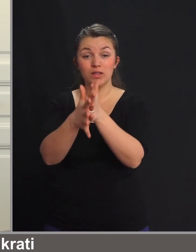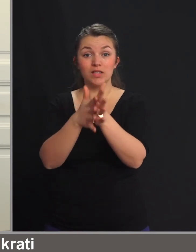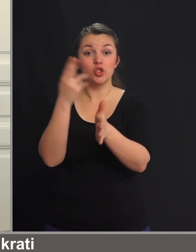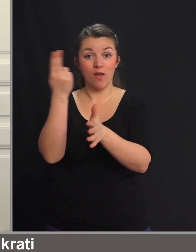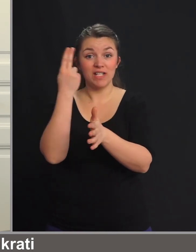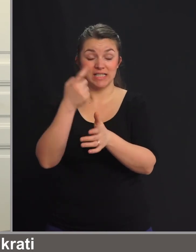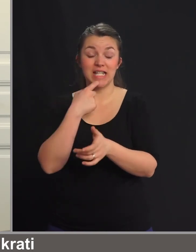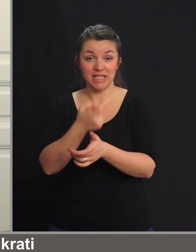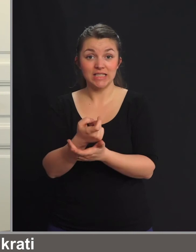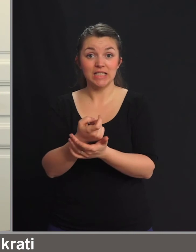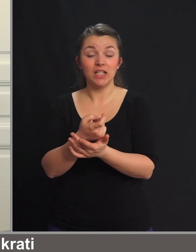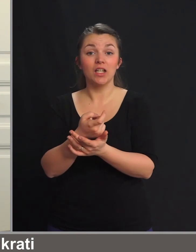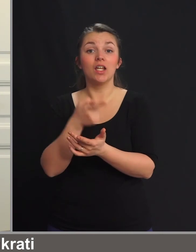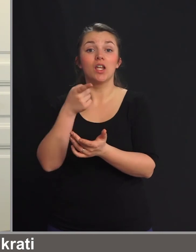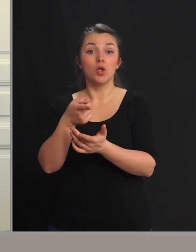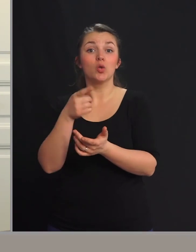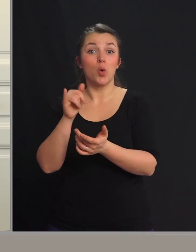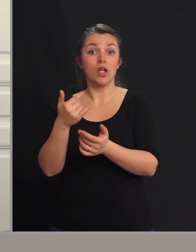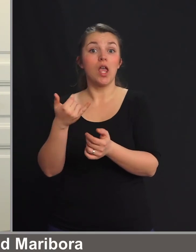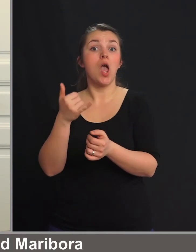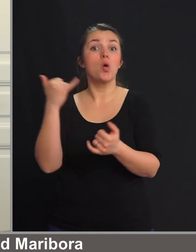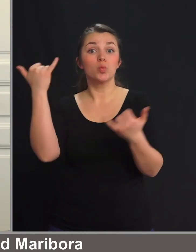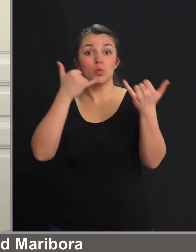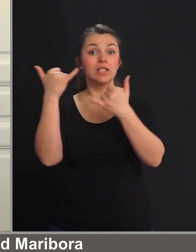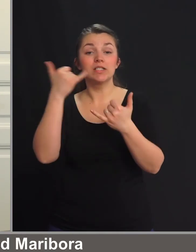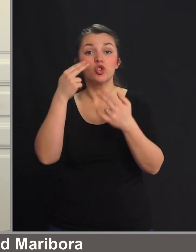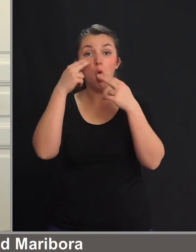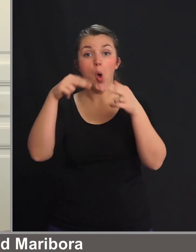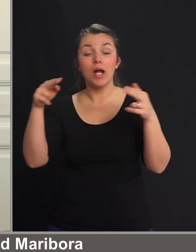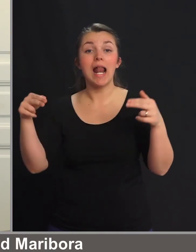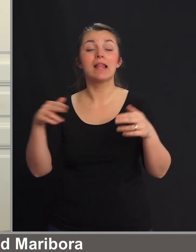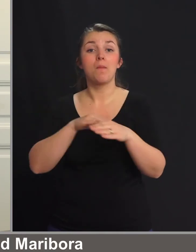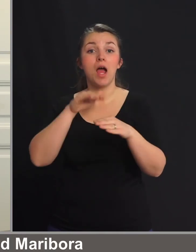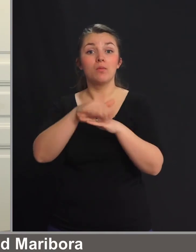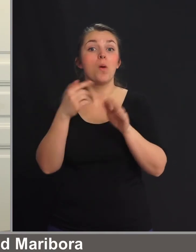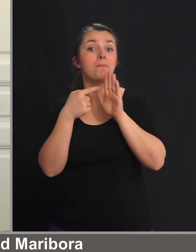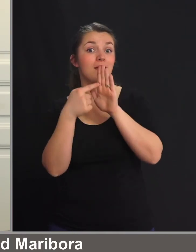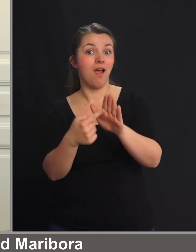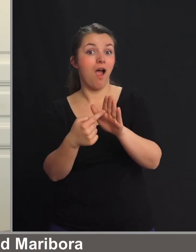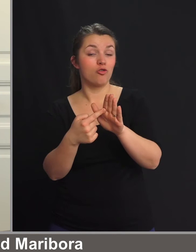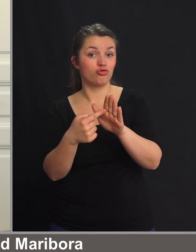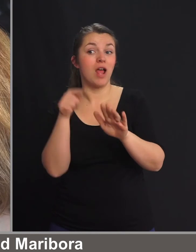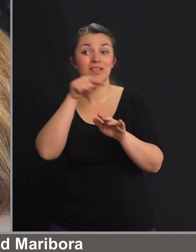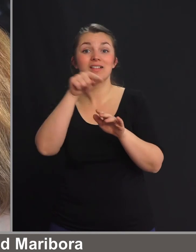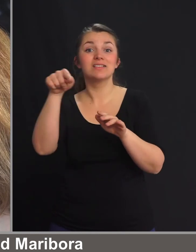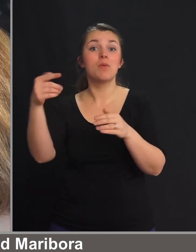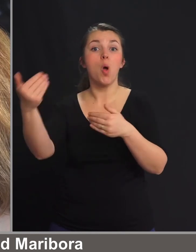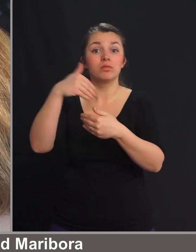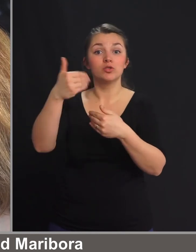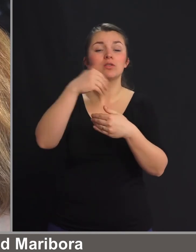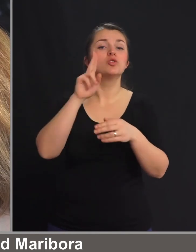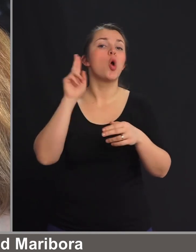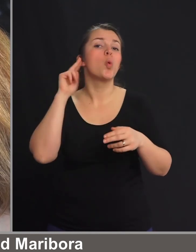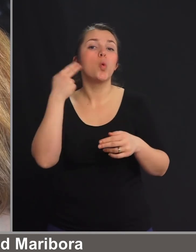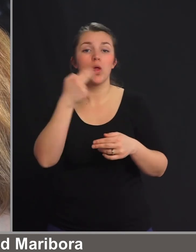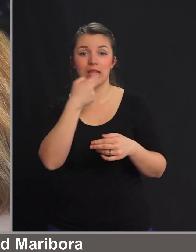hkrati tudi znakovni slovenski jezik, ki in turistično ogled Maribora prikaže